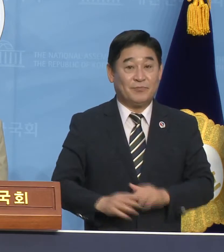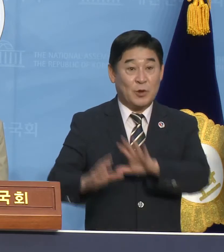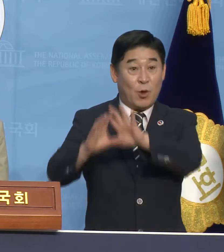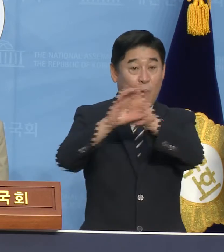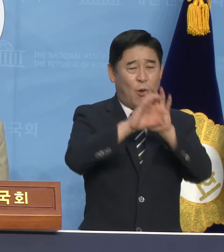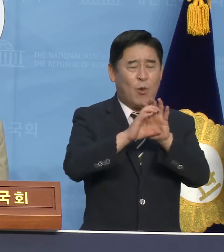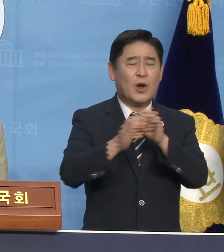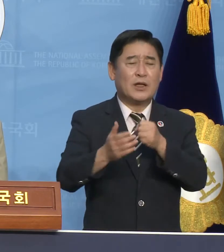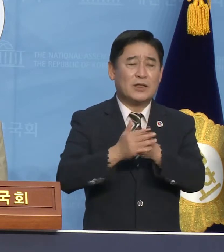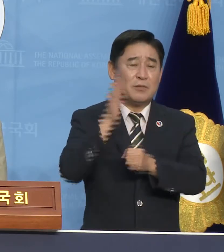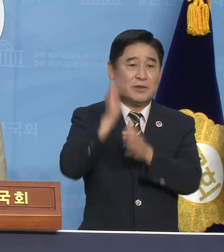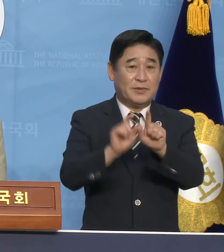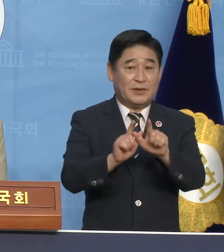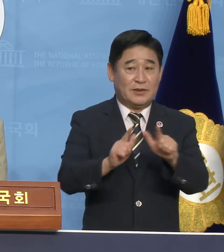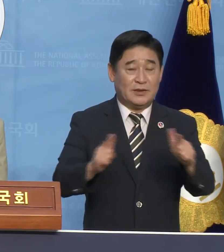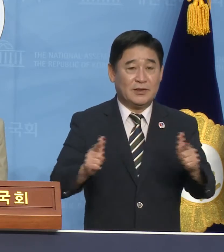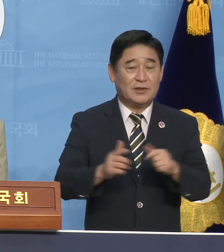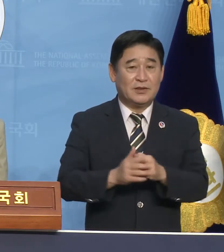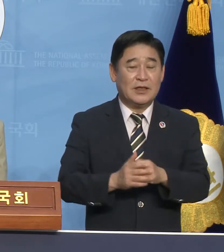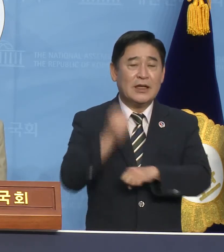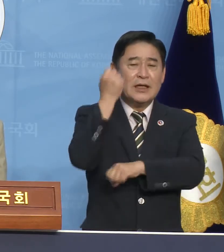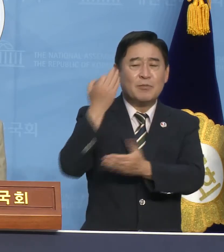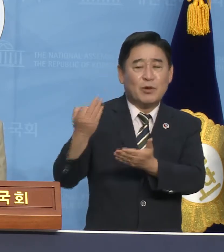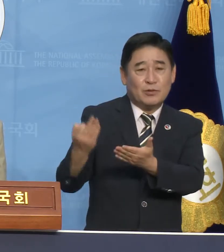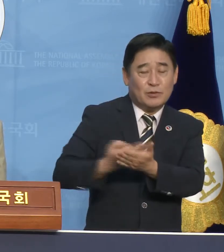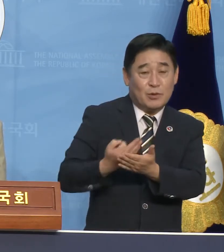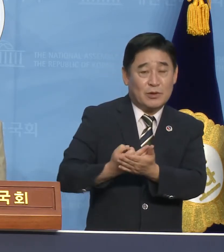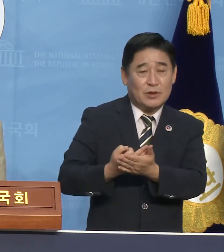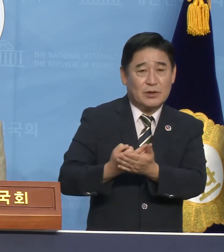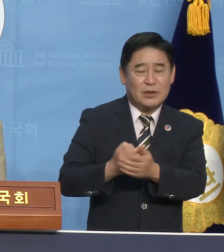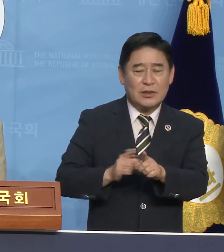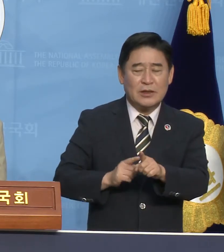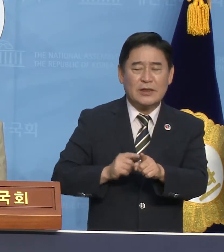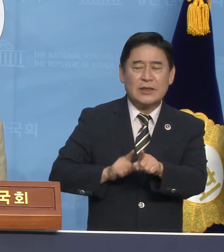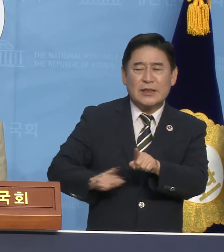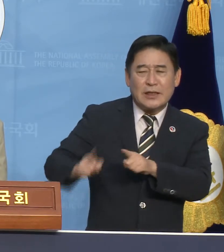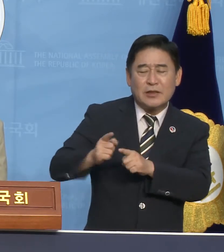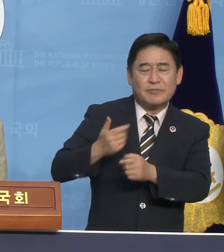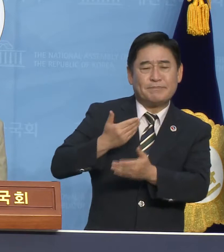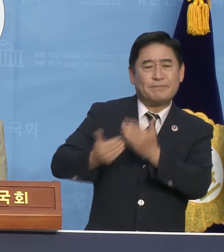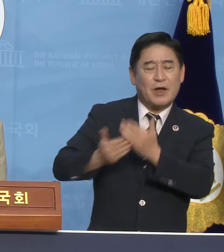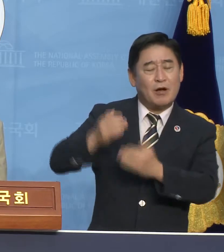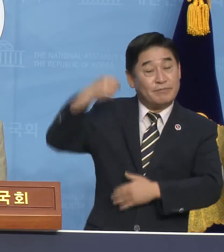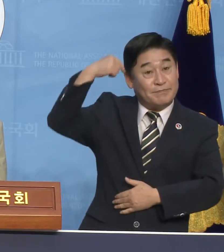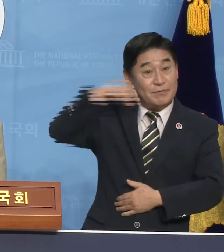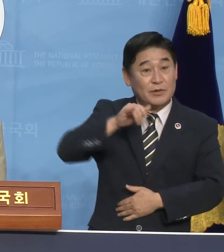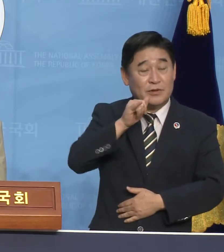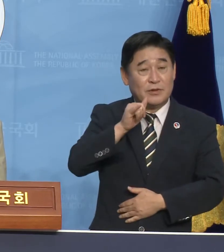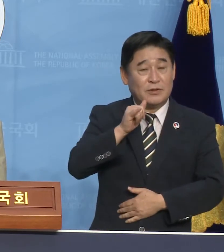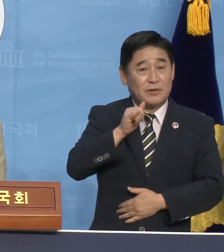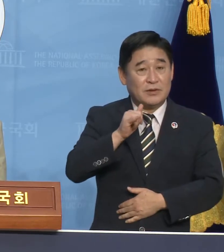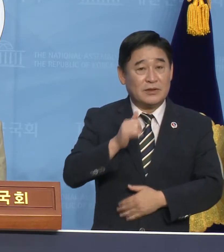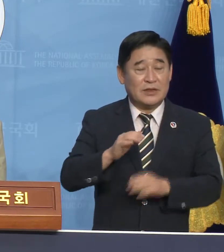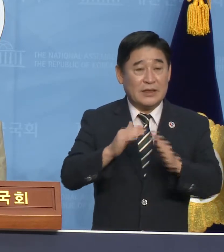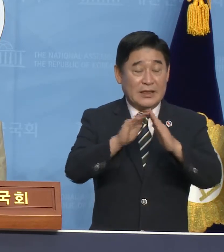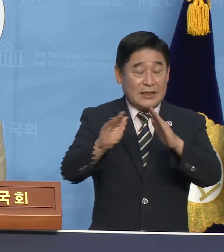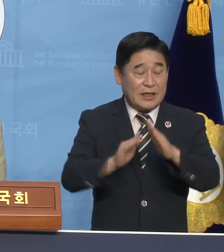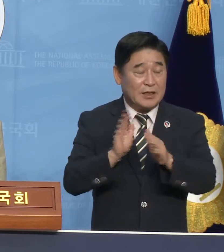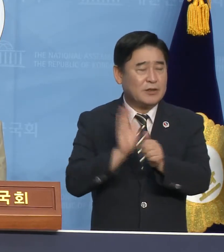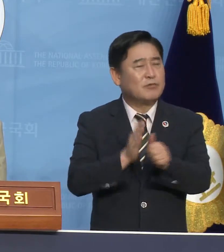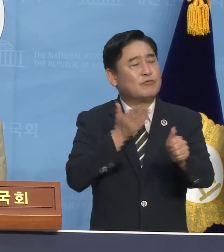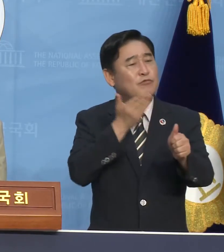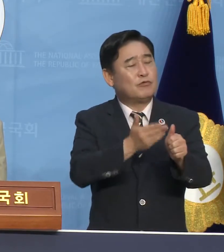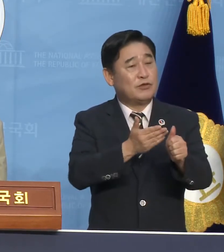코로나 사태로 시민들은 기본소득을 간접 체험했습니다. 가구당 지급된